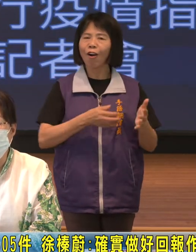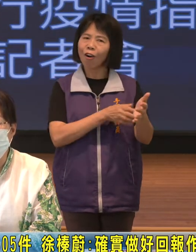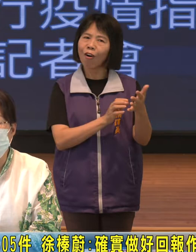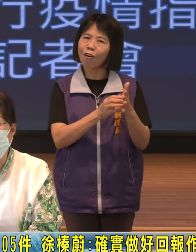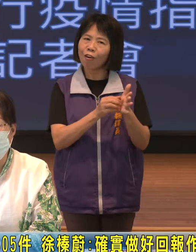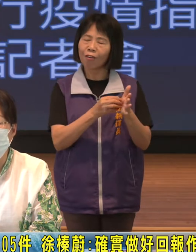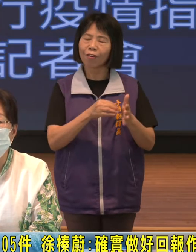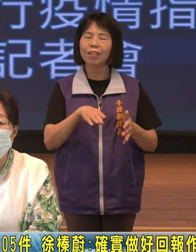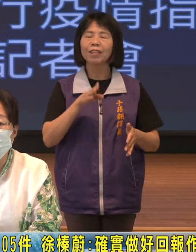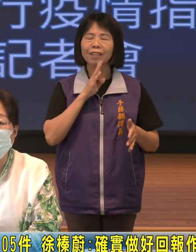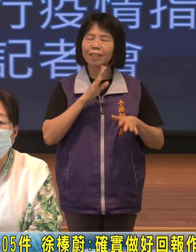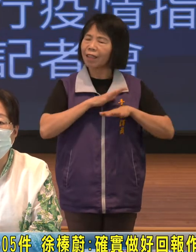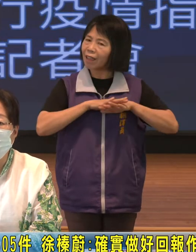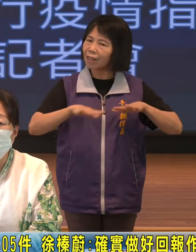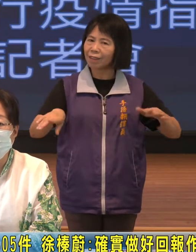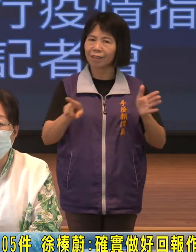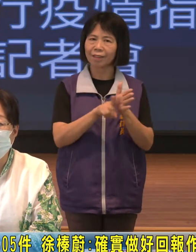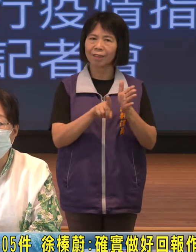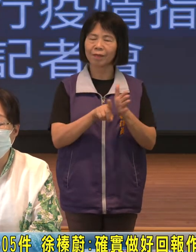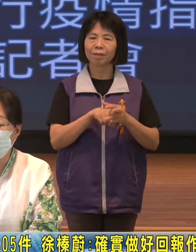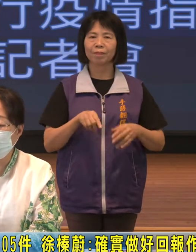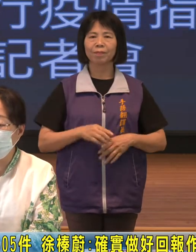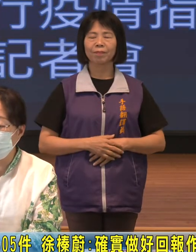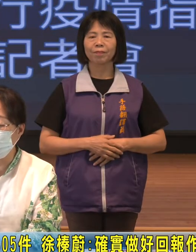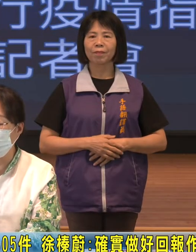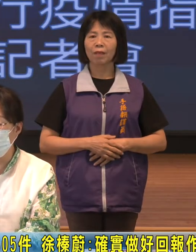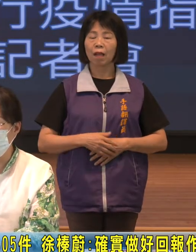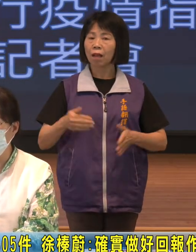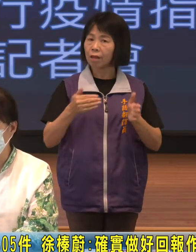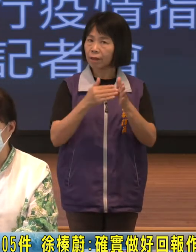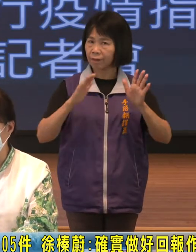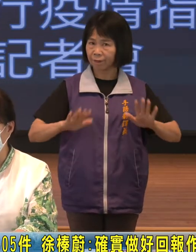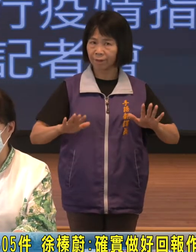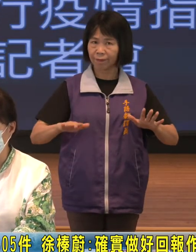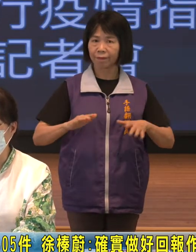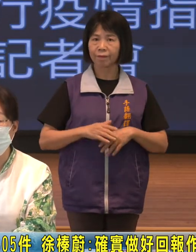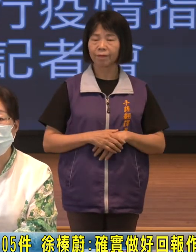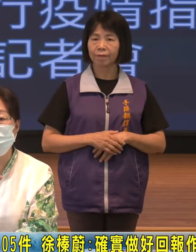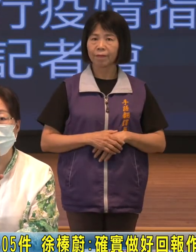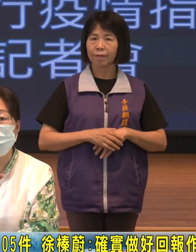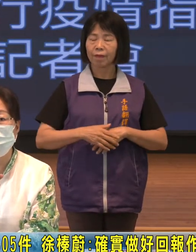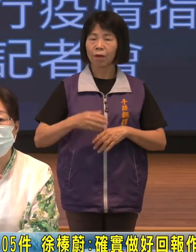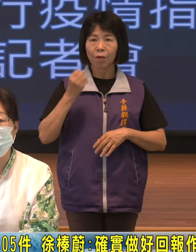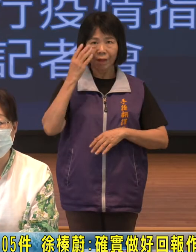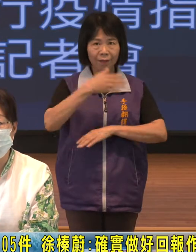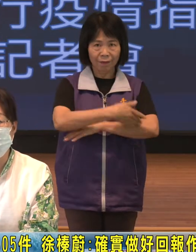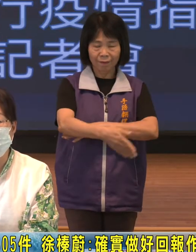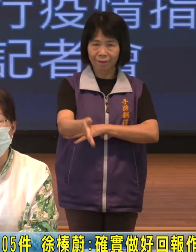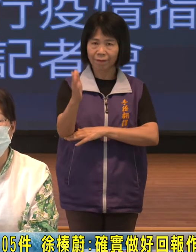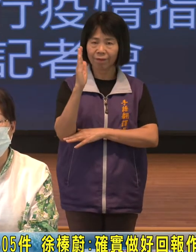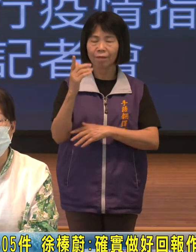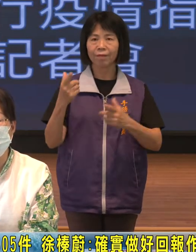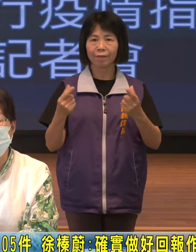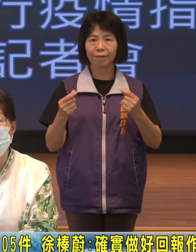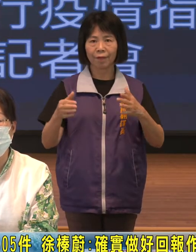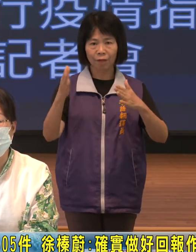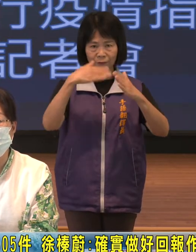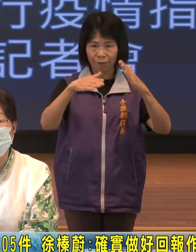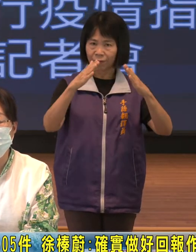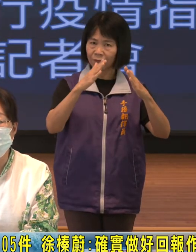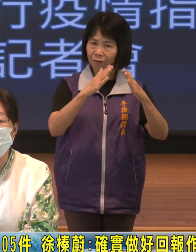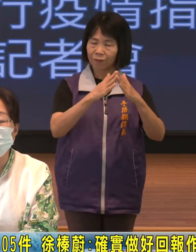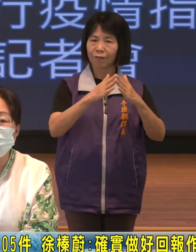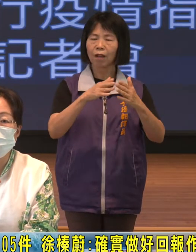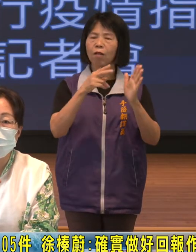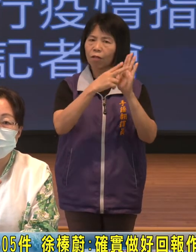希望是在安全的时候。所以到目前为止，我们这县政府还是在跟学校这